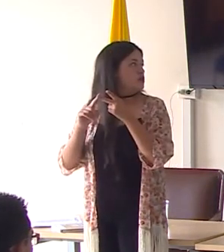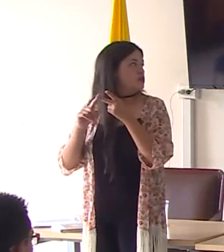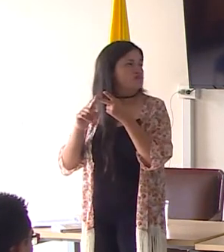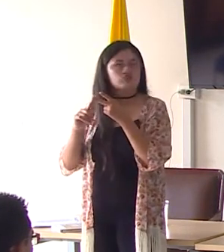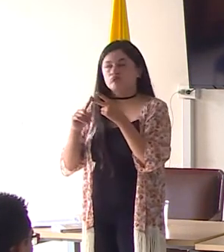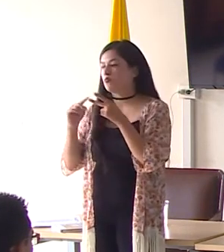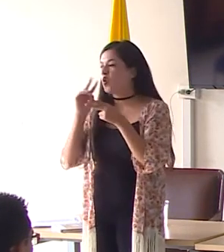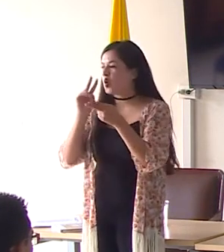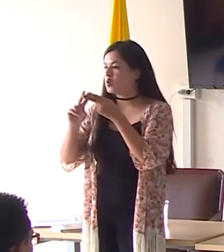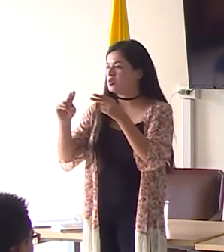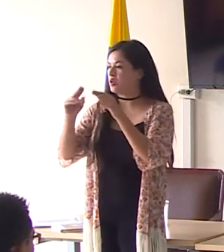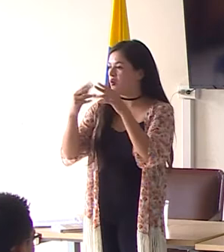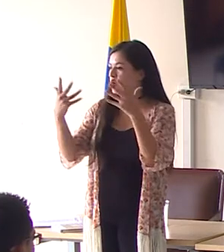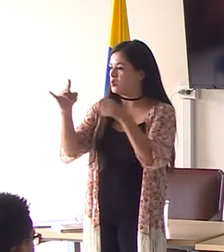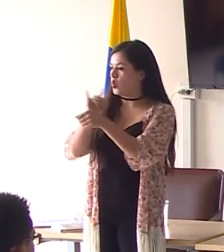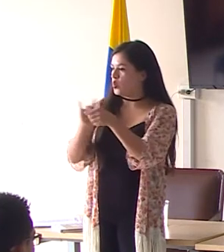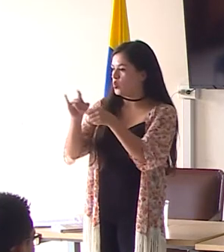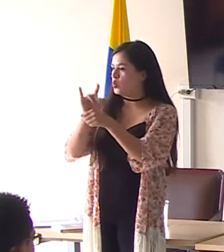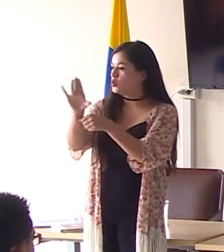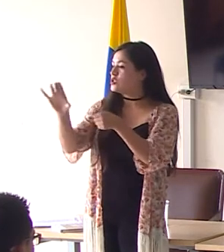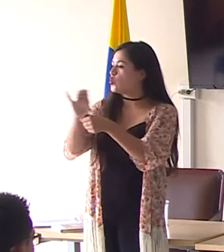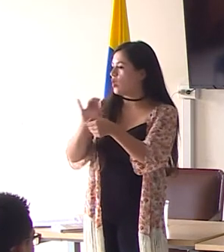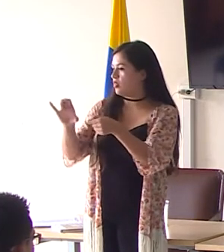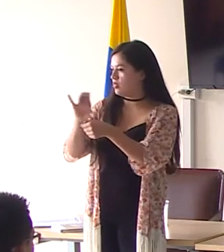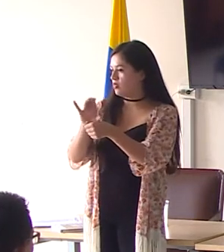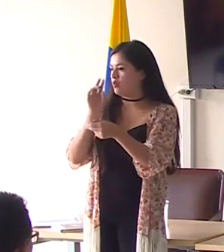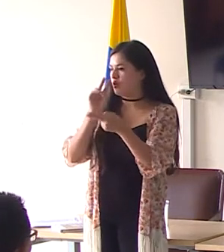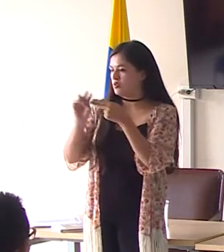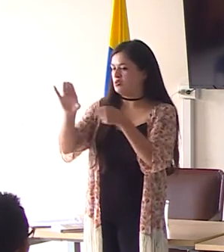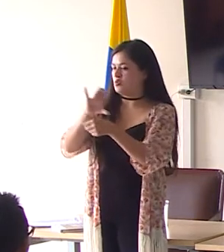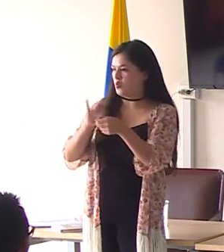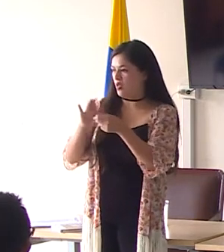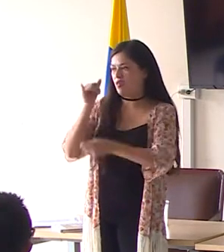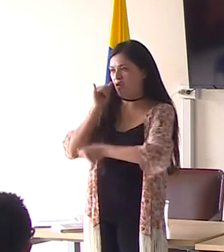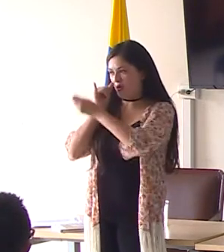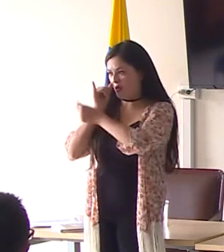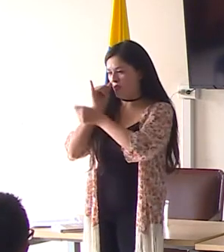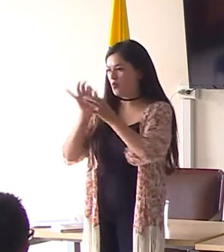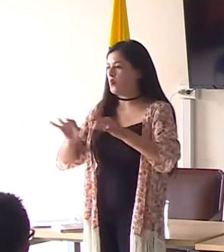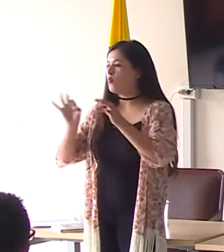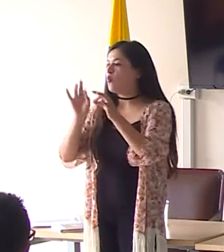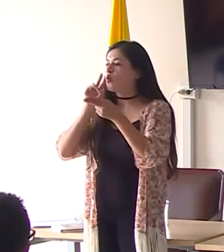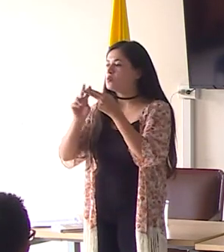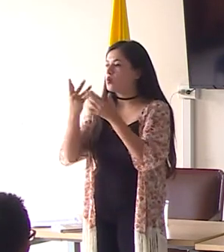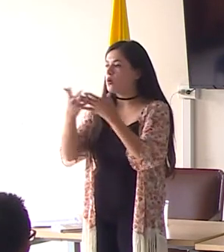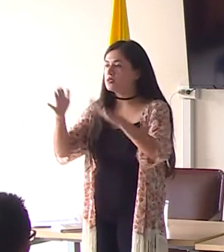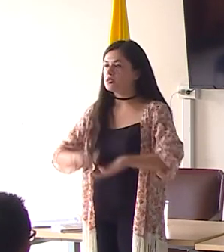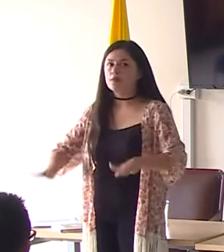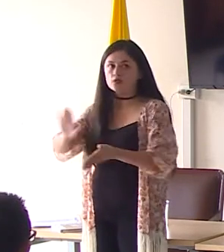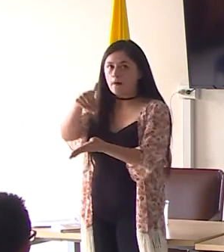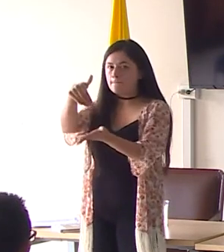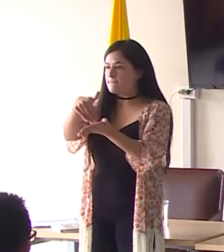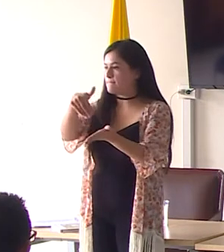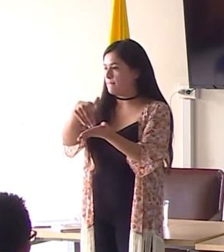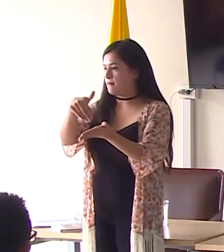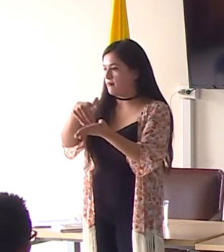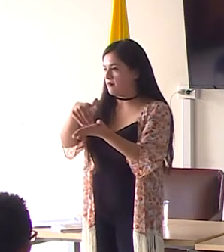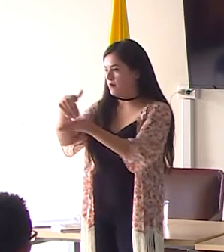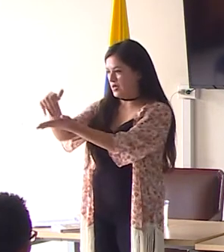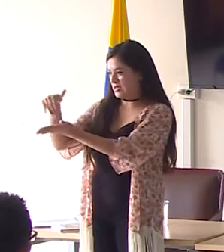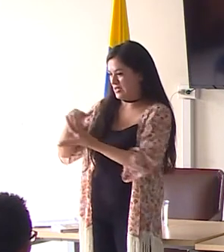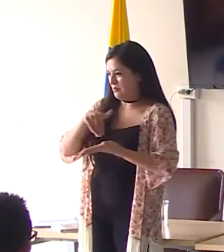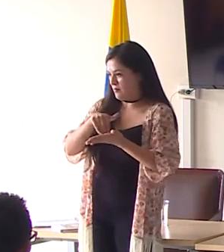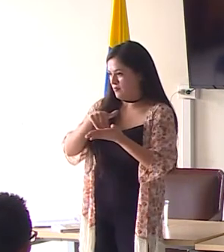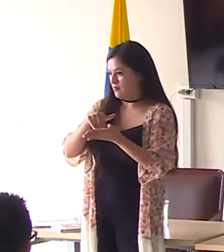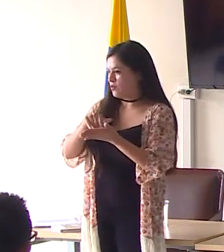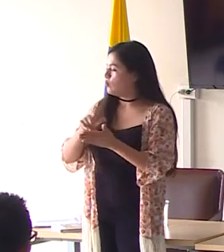básicamente lo que buscan es lo que se plantean es identificar los nodos o las centralidades subregionales